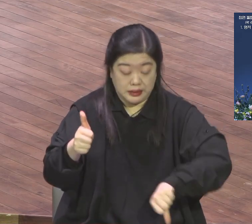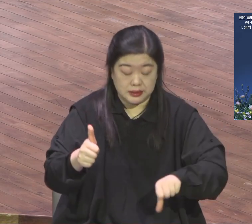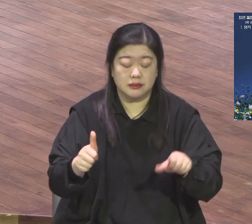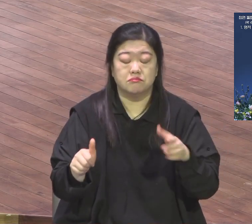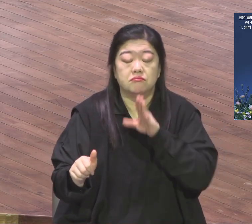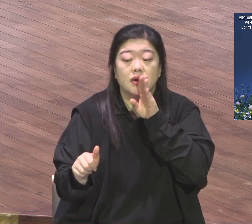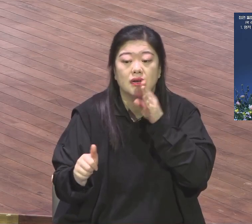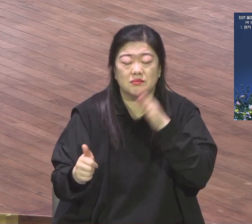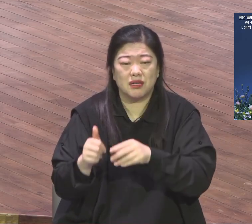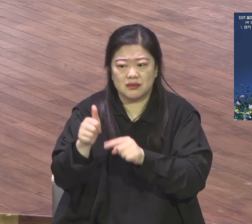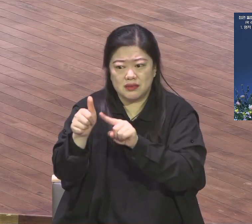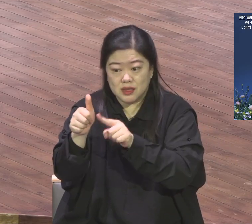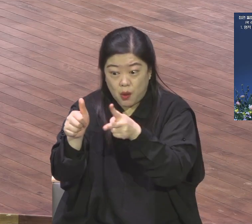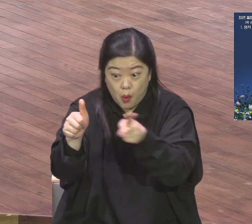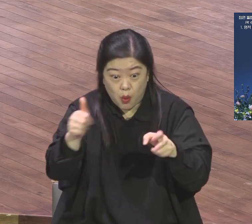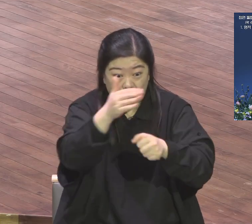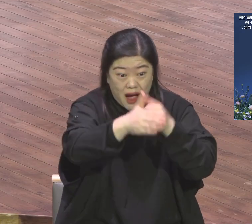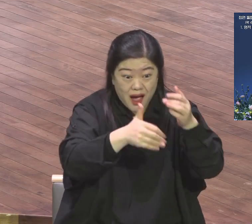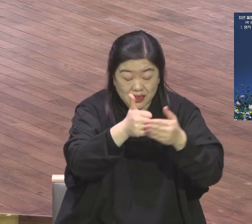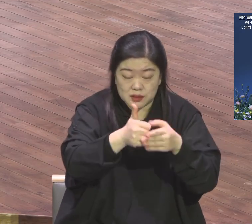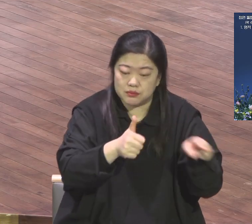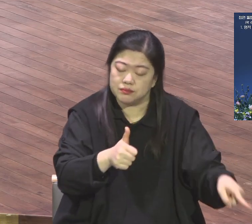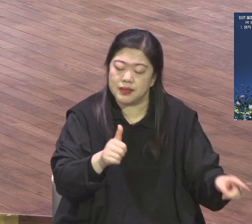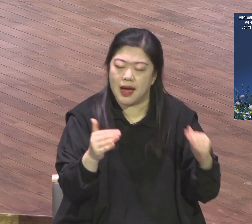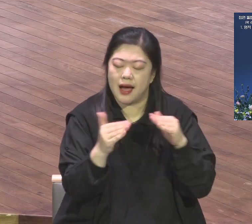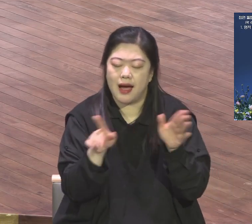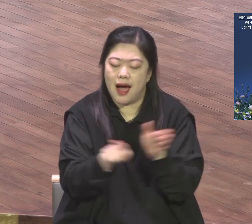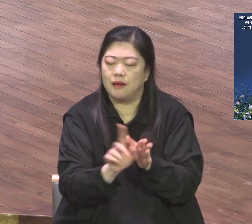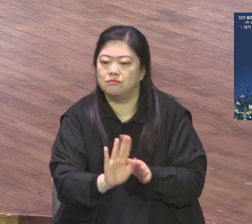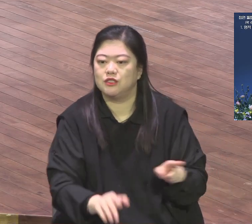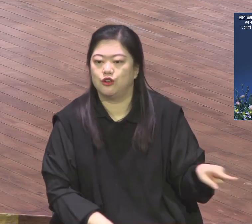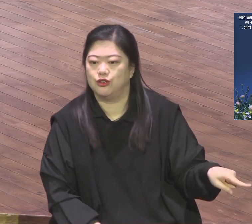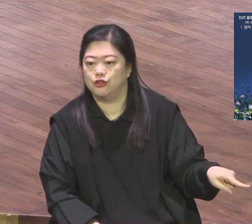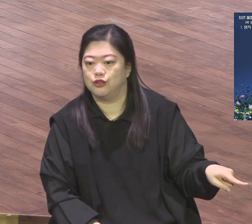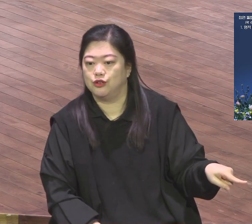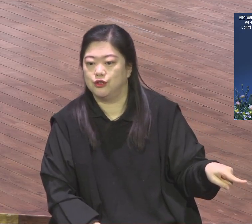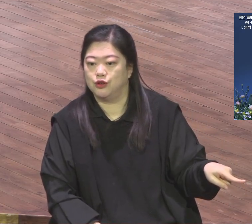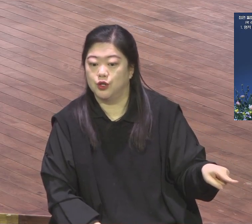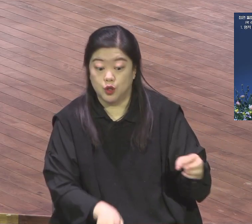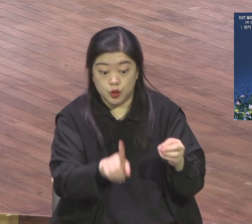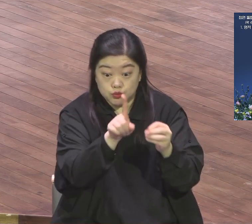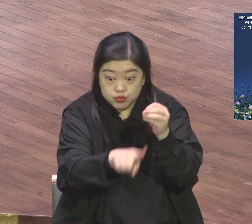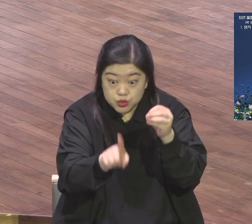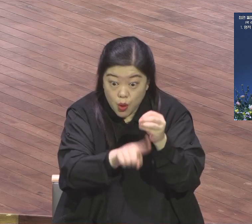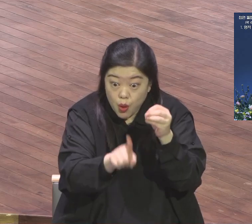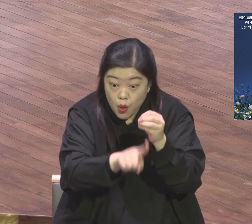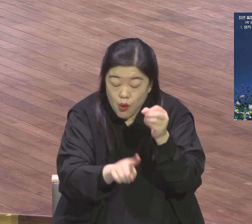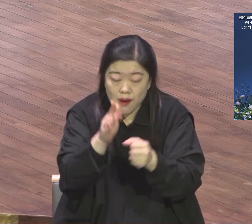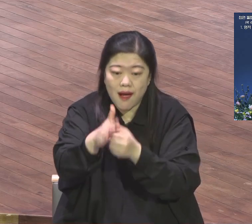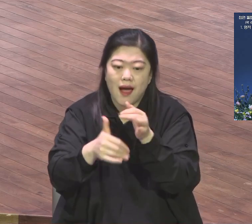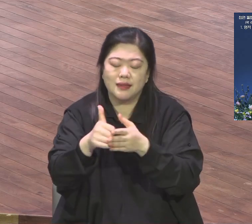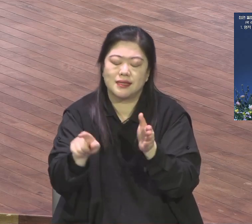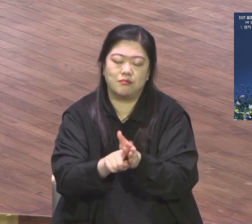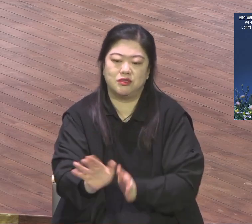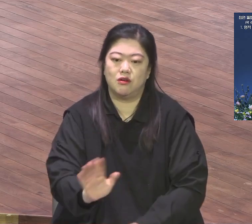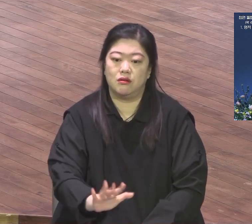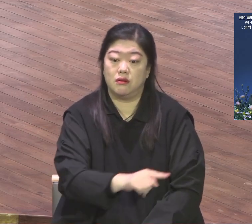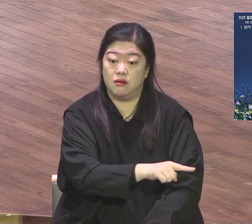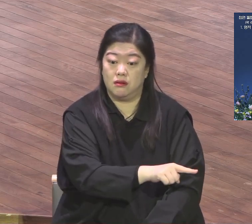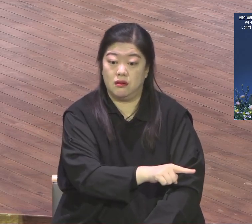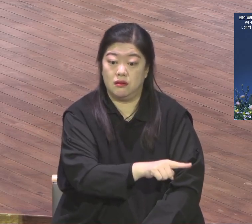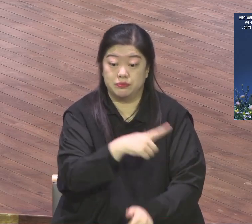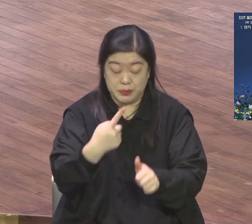바로 알아야 돼요. 어떤 종교도 예수님을 하나님으로 믿지 않습니다. 그래서 구원이 없는 거예요.